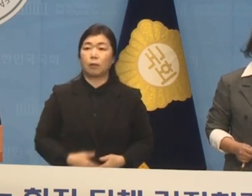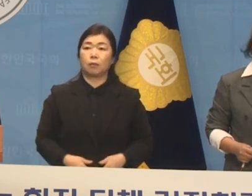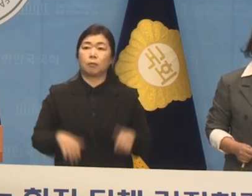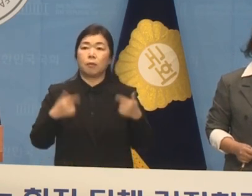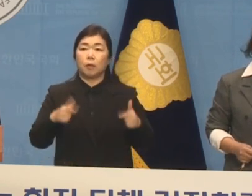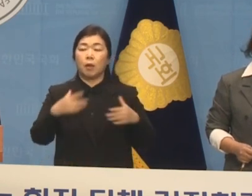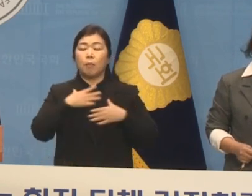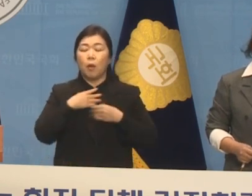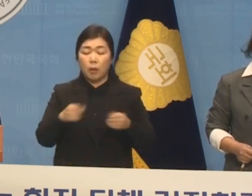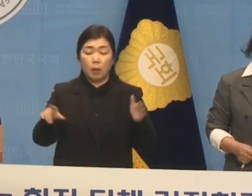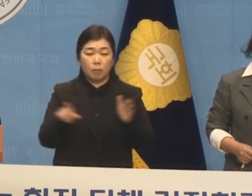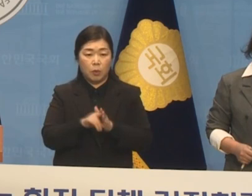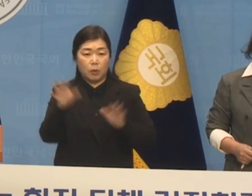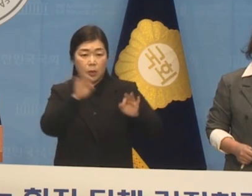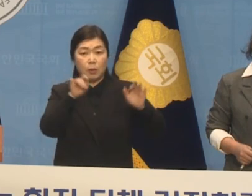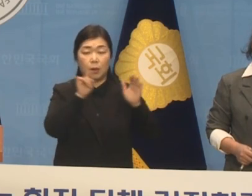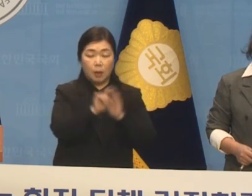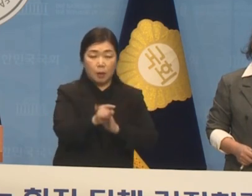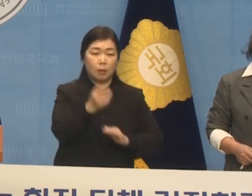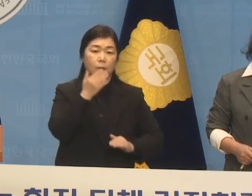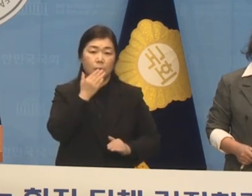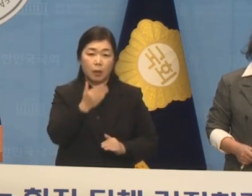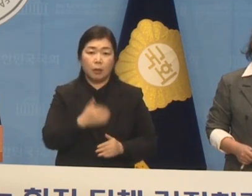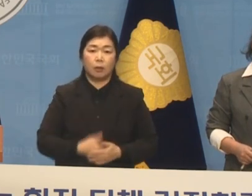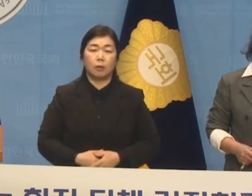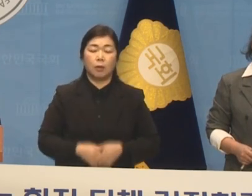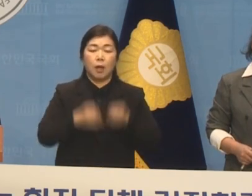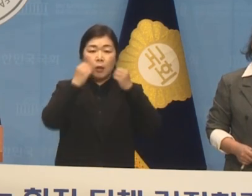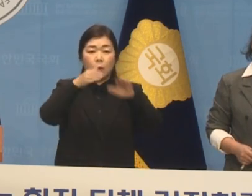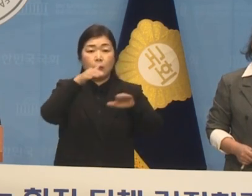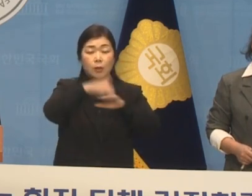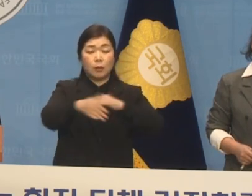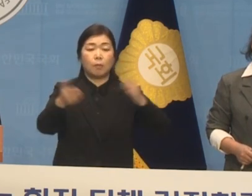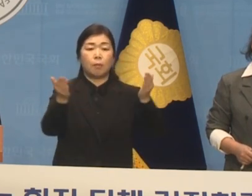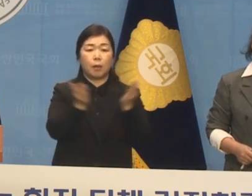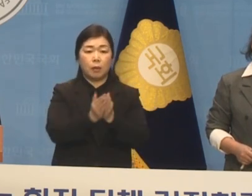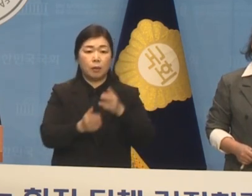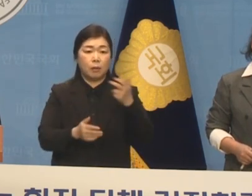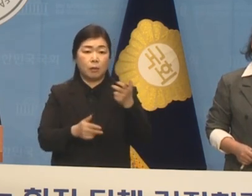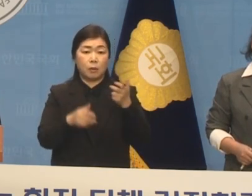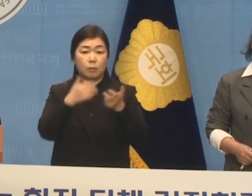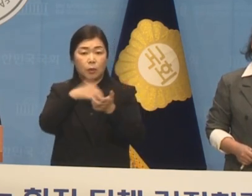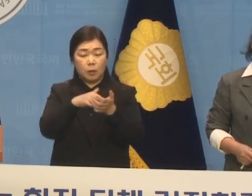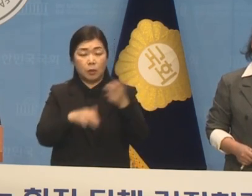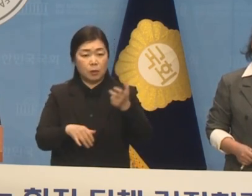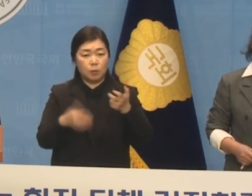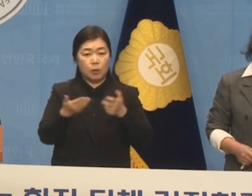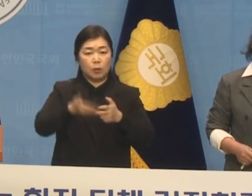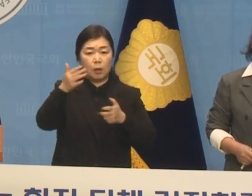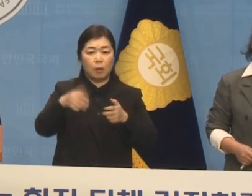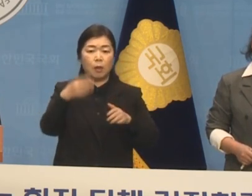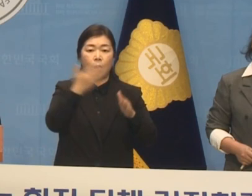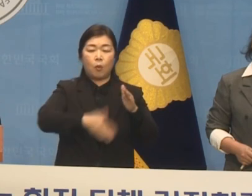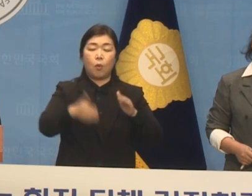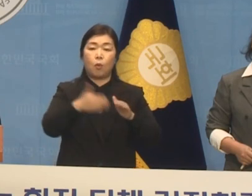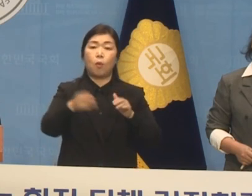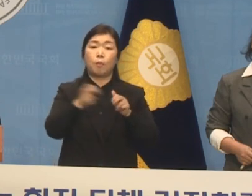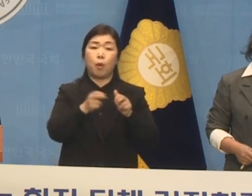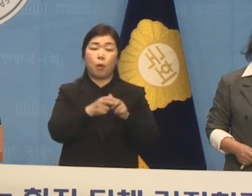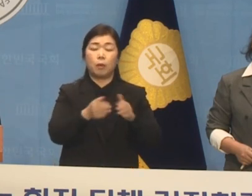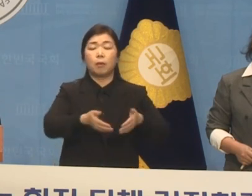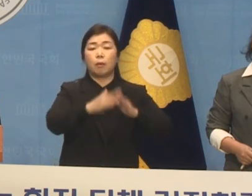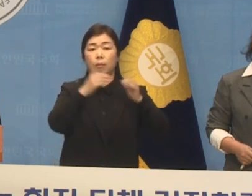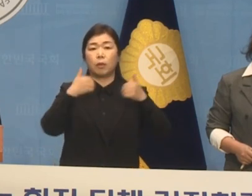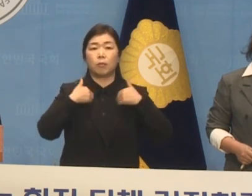있는 현대적인 70개 공공병원을 세워야 합니다. 장시간 과로에 시달리는 전공의